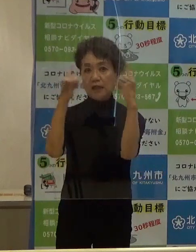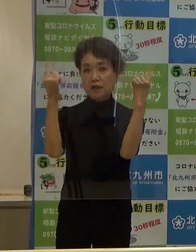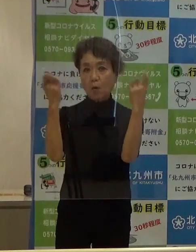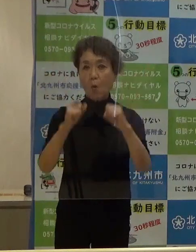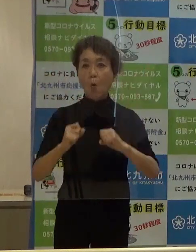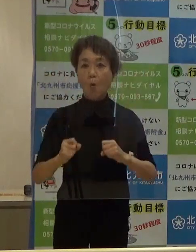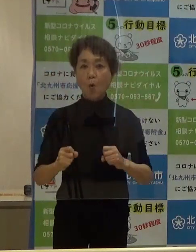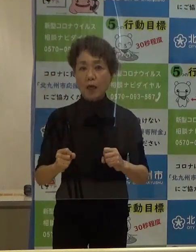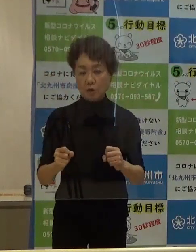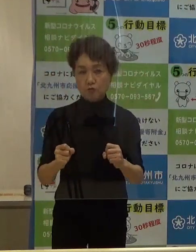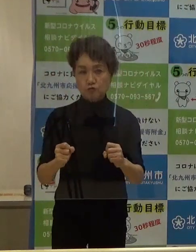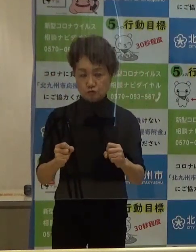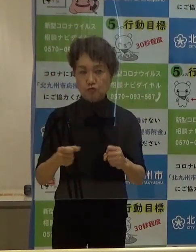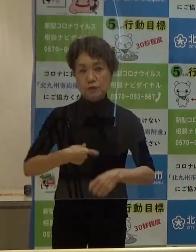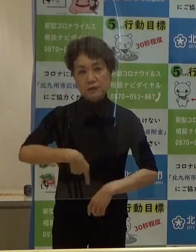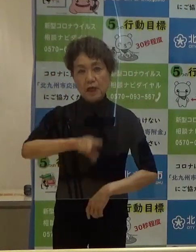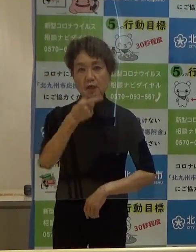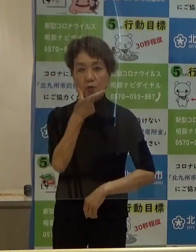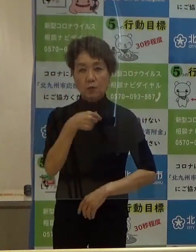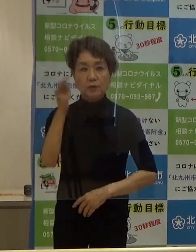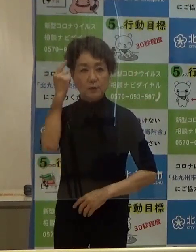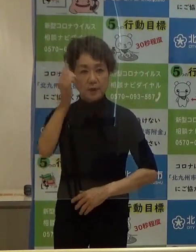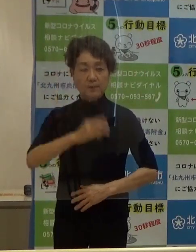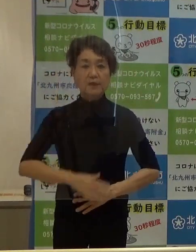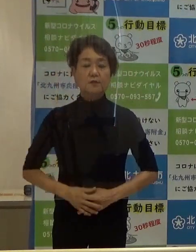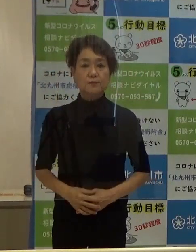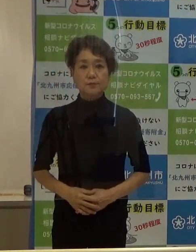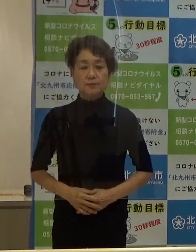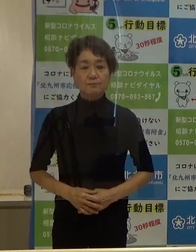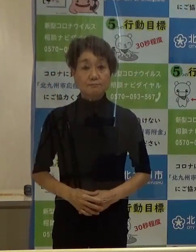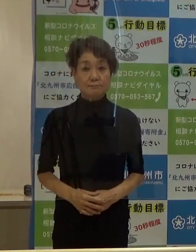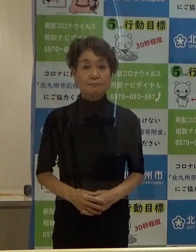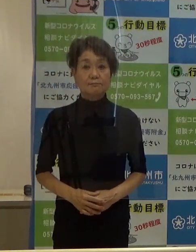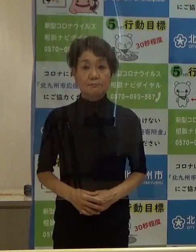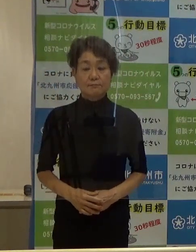行っていきたいと思います。